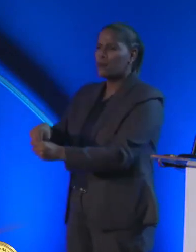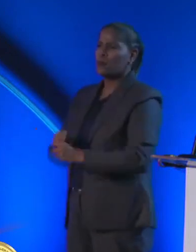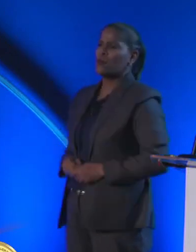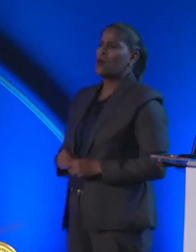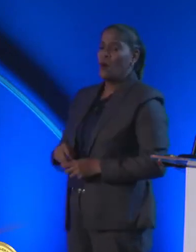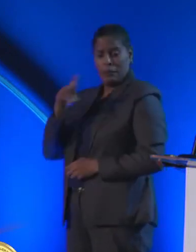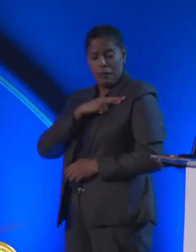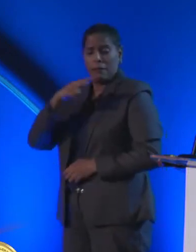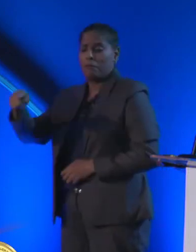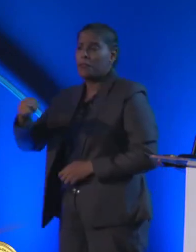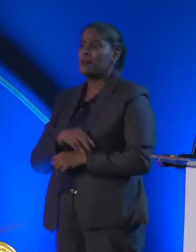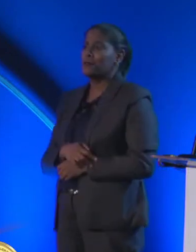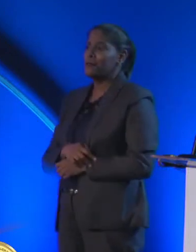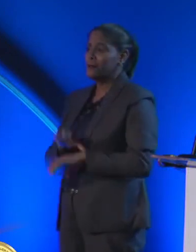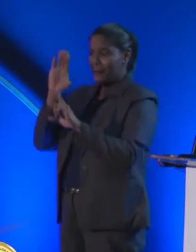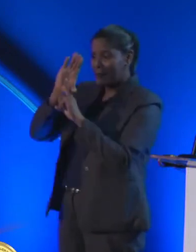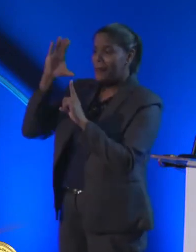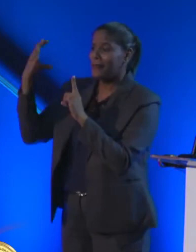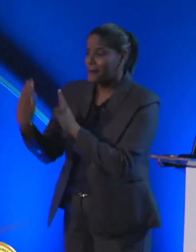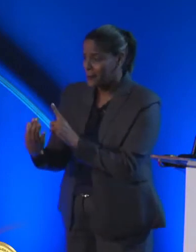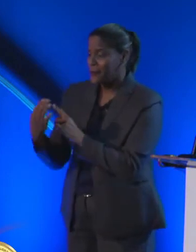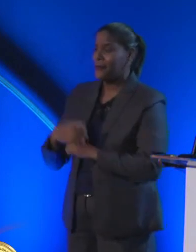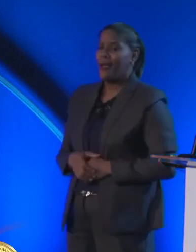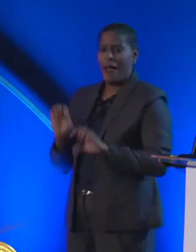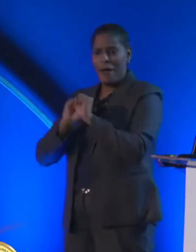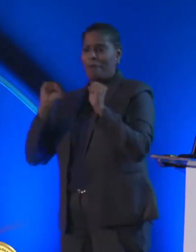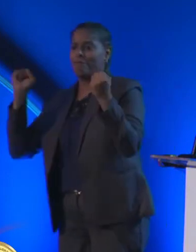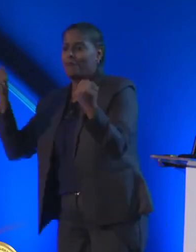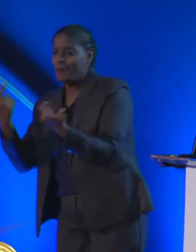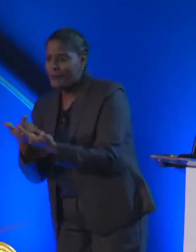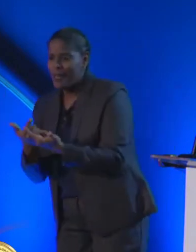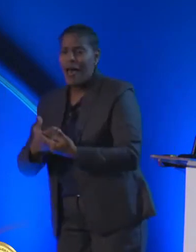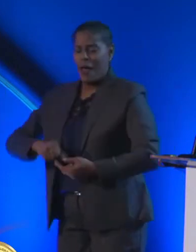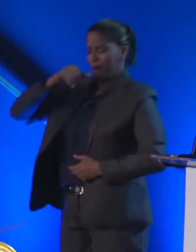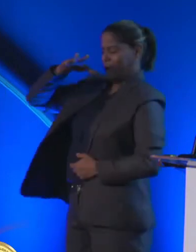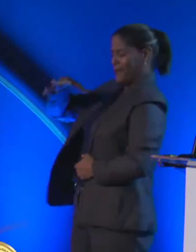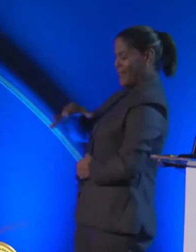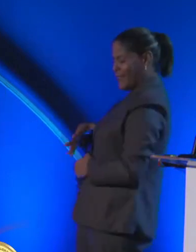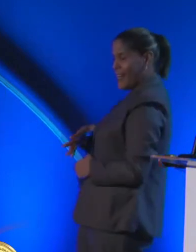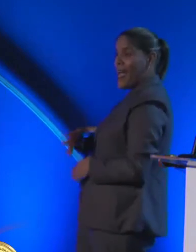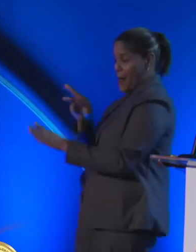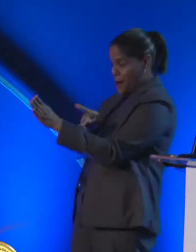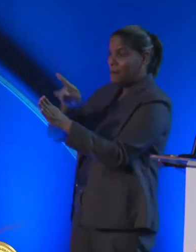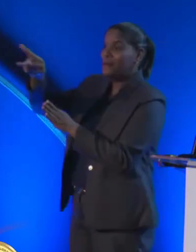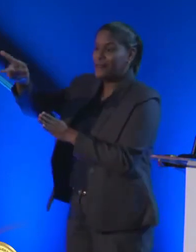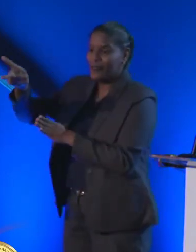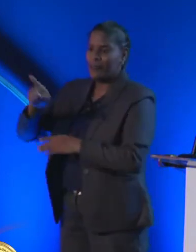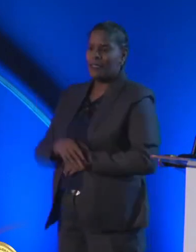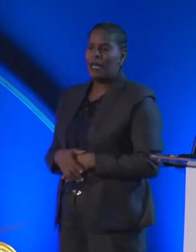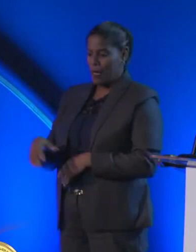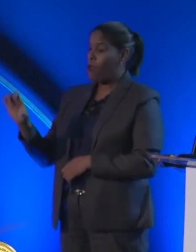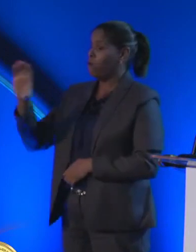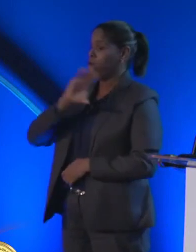la ión de la cultura en lo social en lo feminista en lo profesional en lo